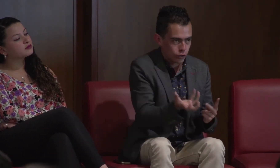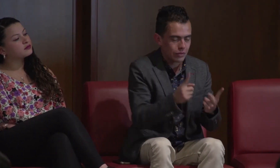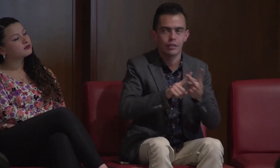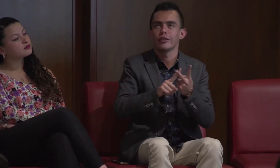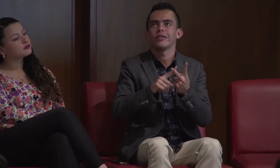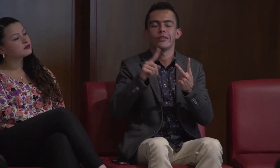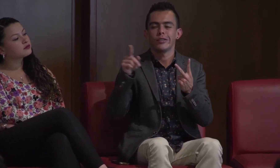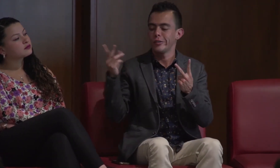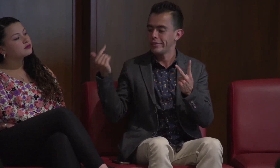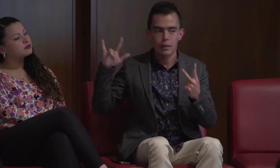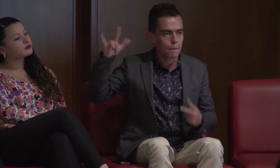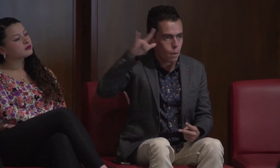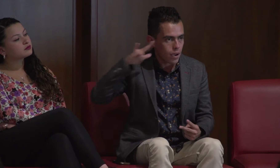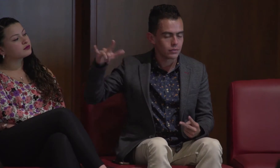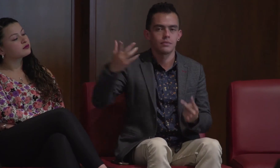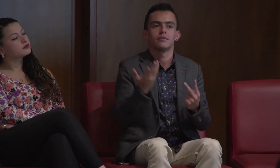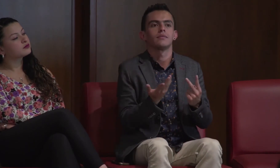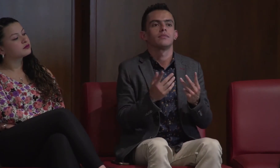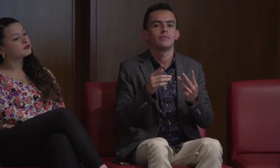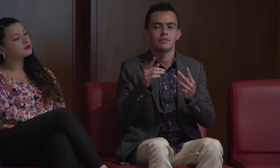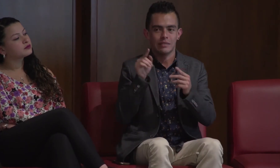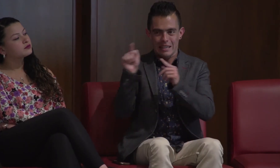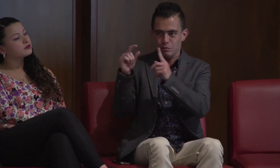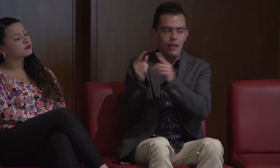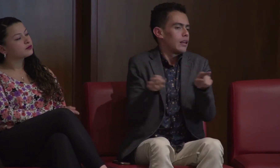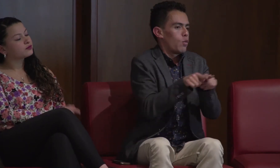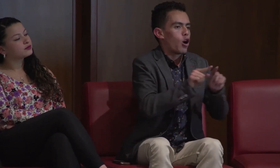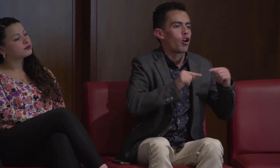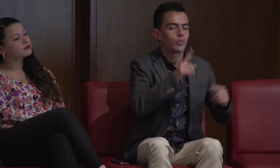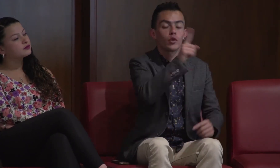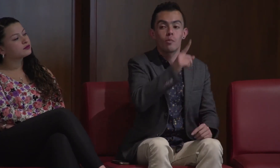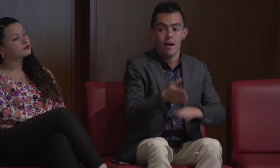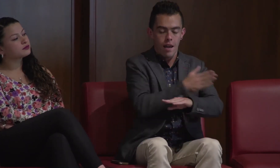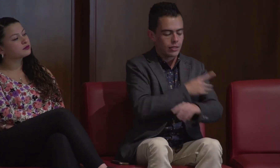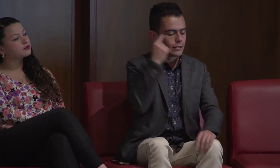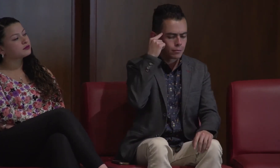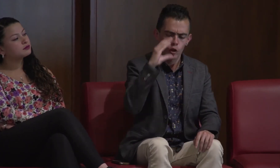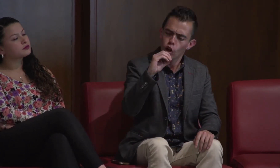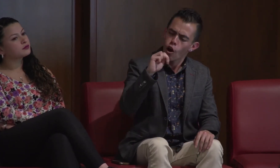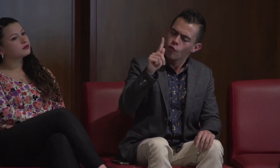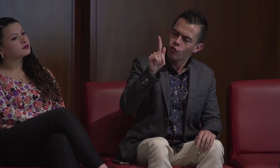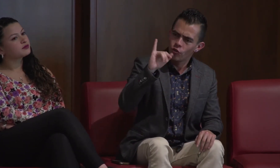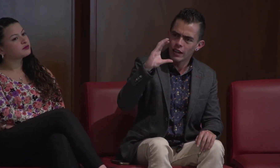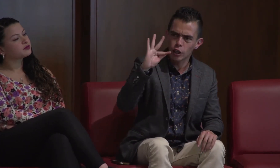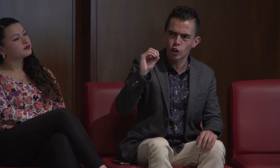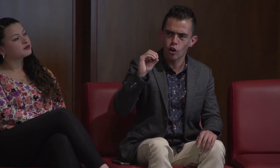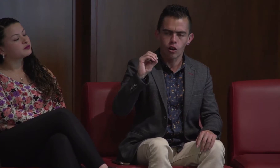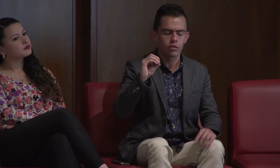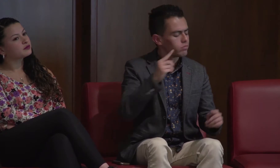muchas inquietudes. Cuando hablábamos de la seña para hablar de reconocimiento histórico, para diplomacia, así como